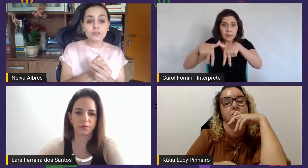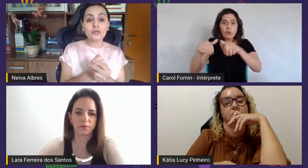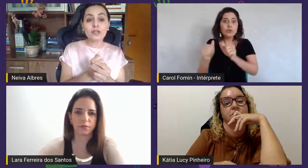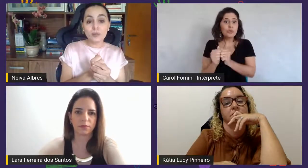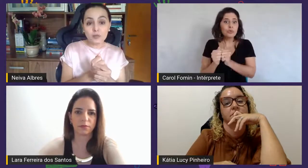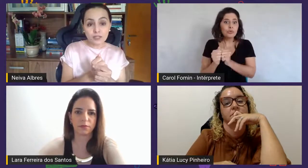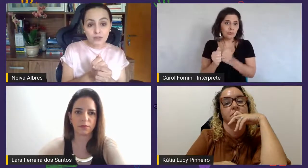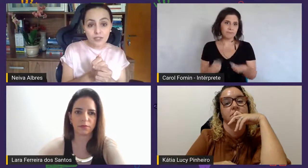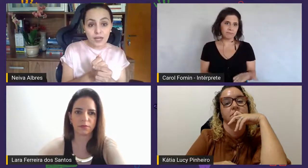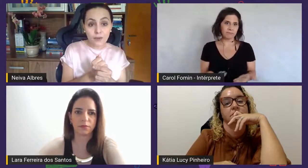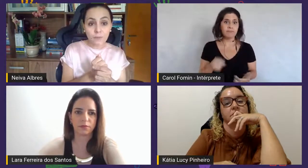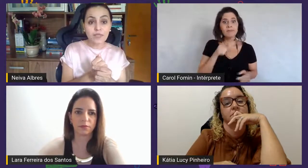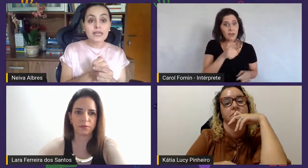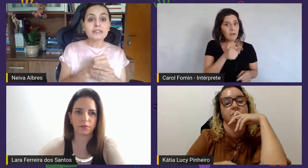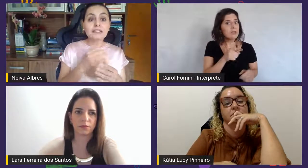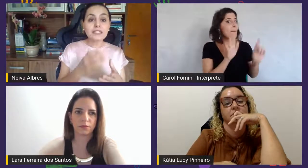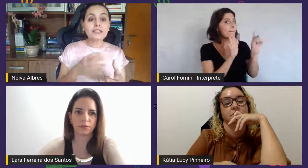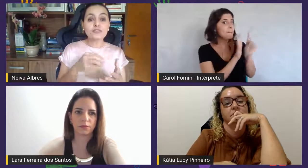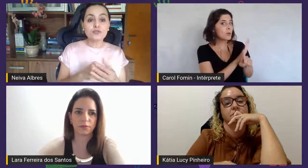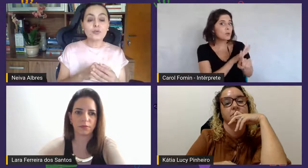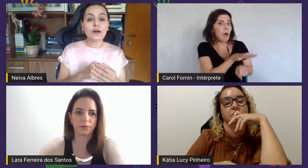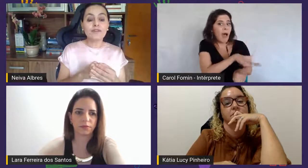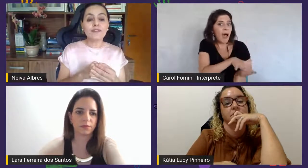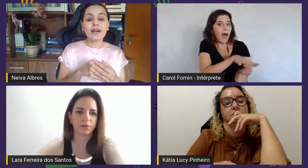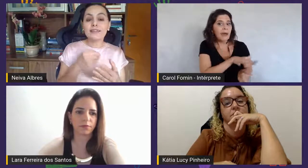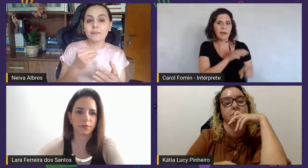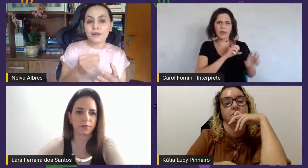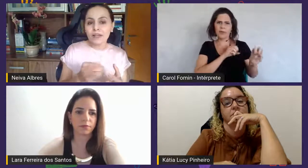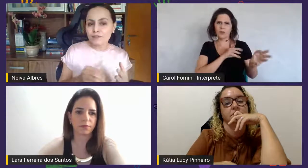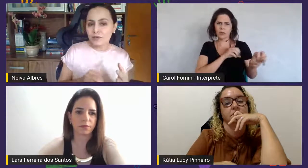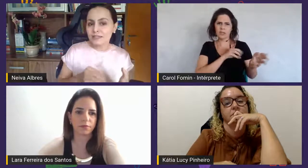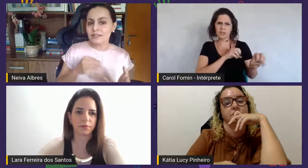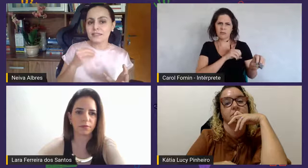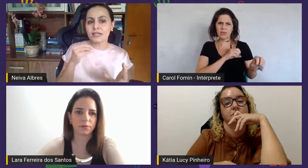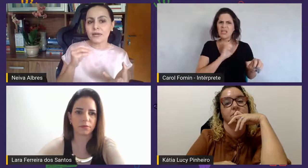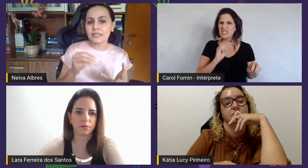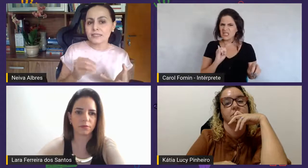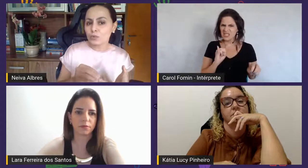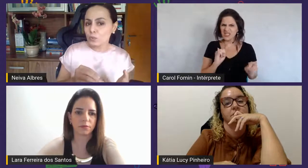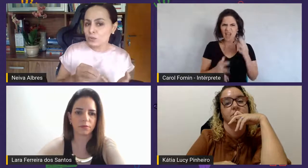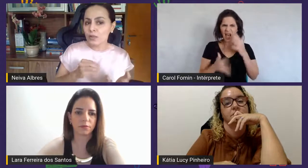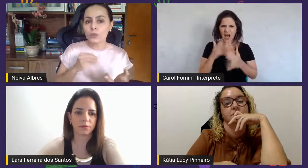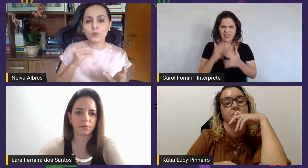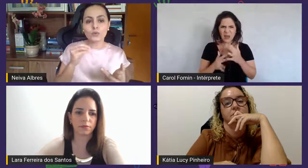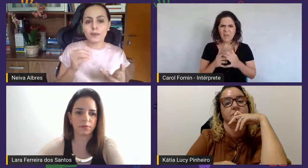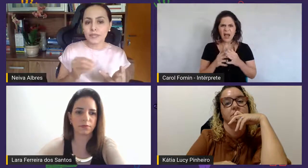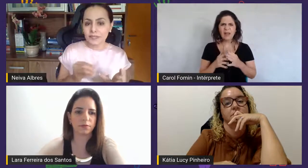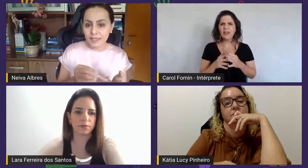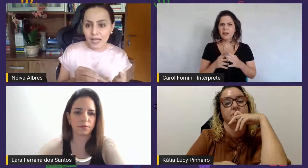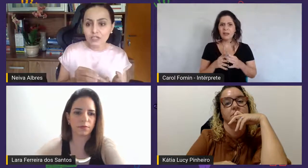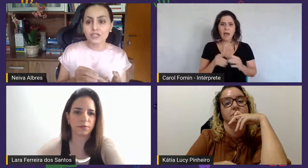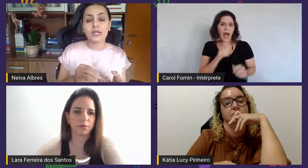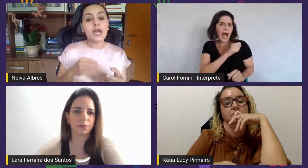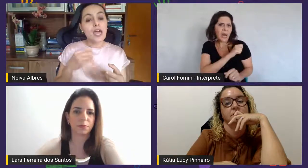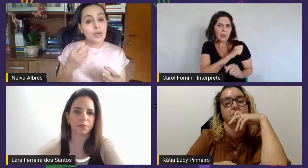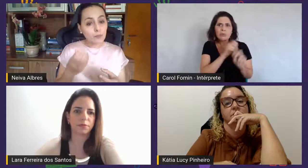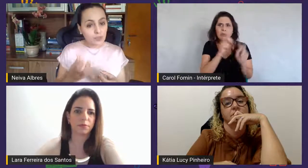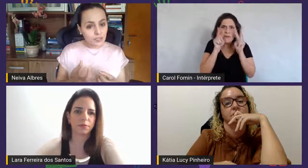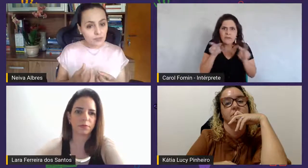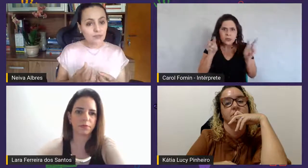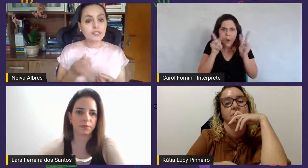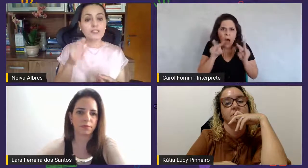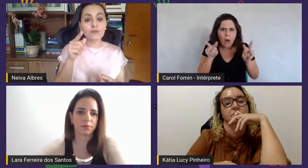sua pergunta é do campo educacional. Se isso vai atrapalhar a visualização, a atenção dos alunos, a aprendizagem,